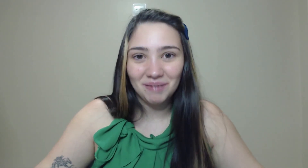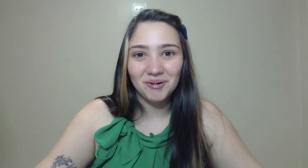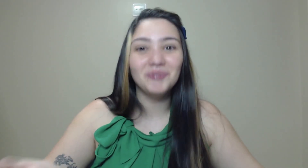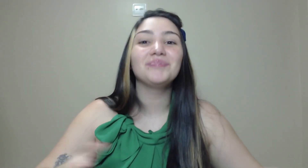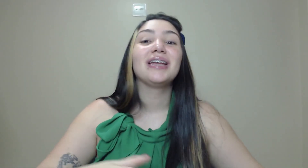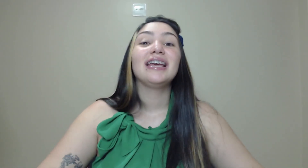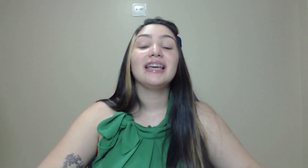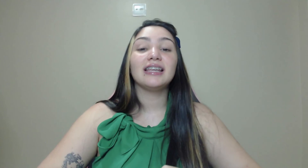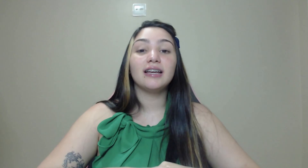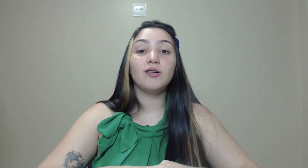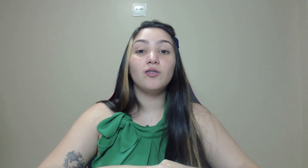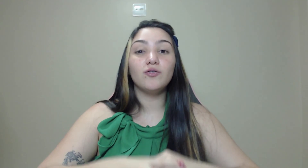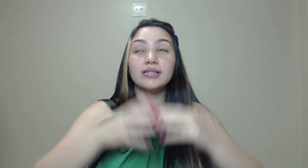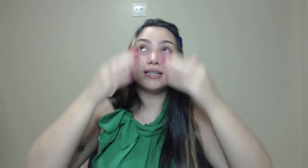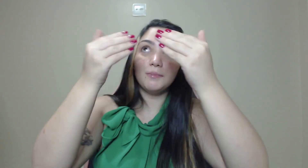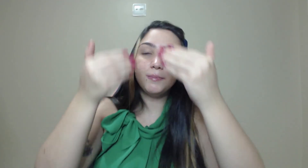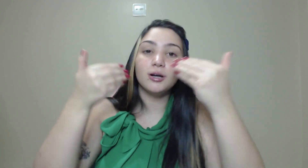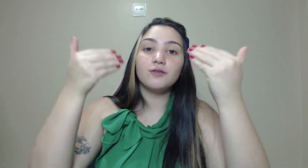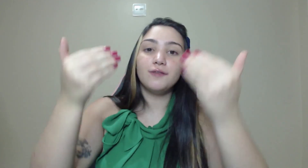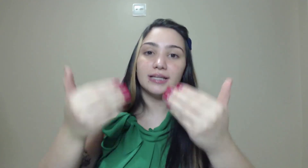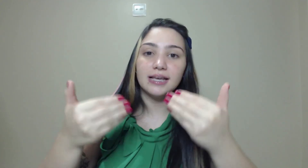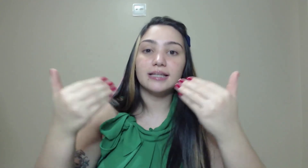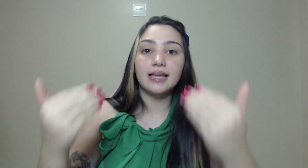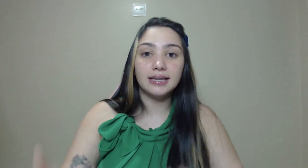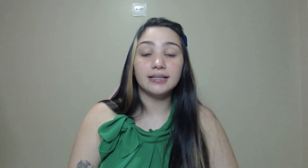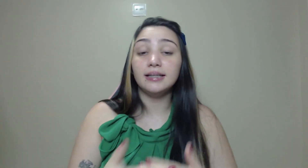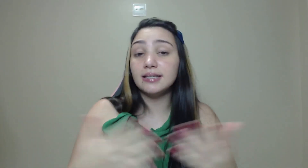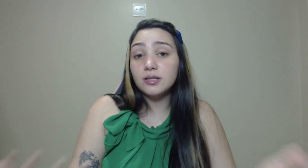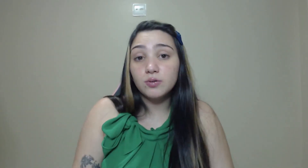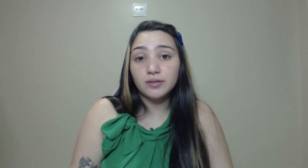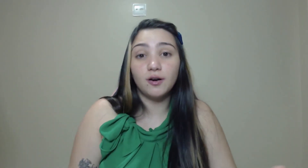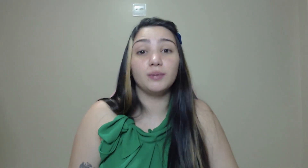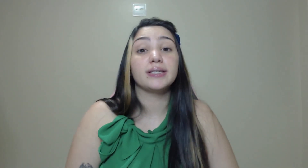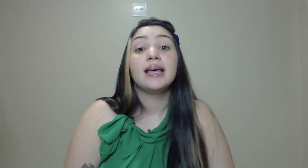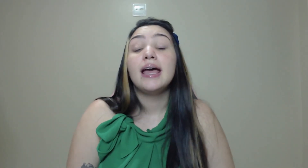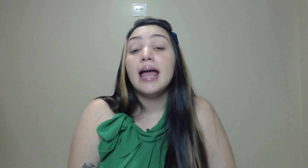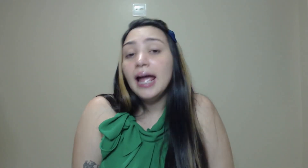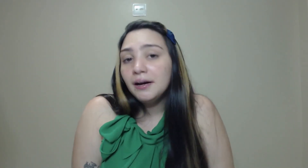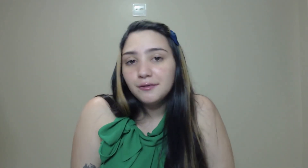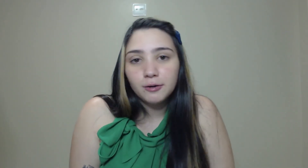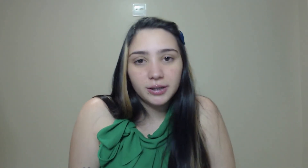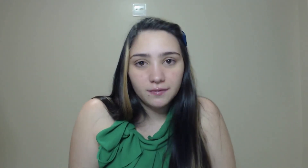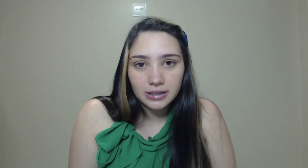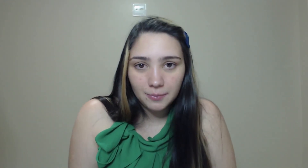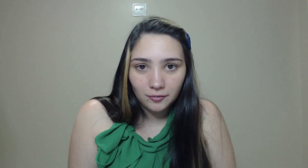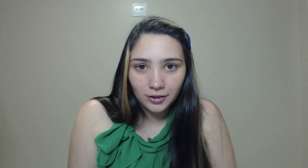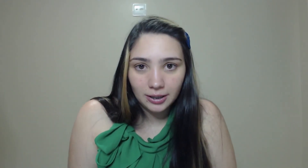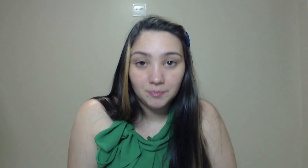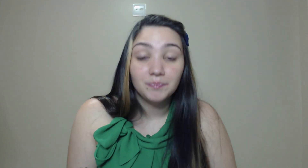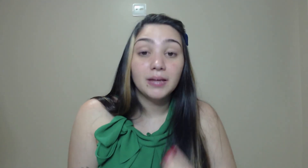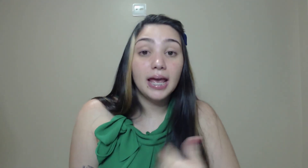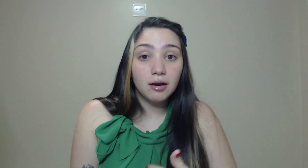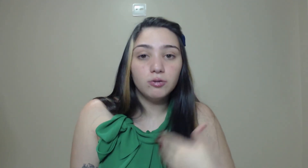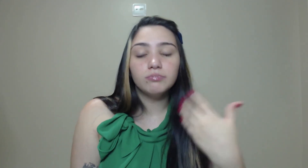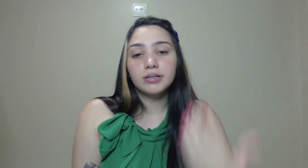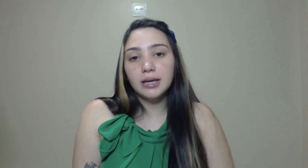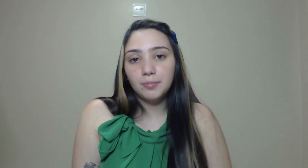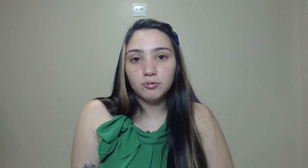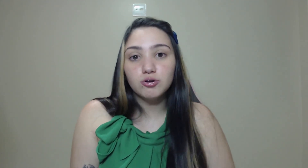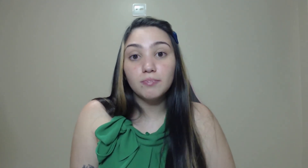bom? Então, você sempre pode fazer essa lista dessas duas formas. É a forma que você preferir. Eu sempre uso mais,